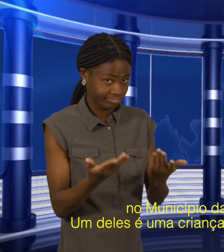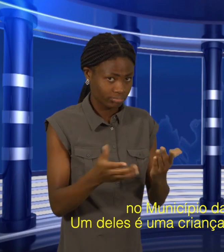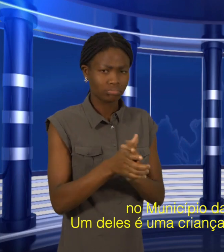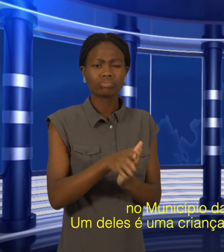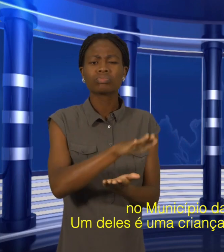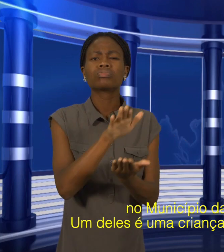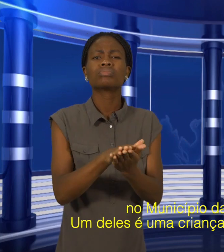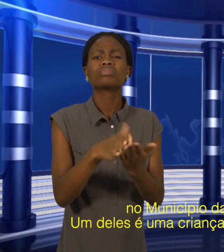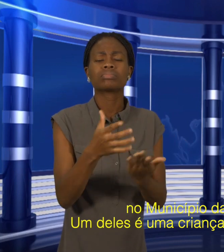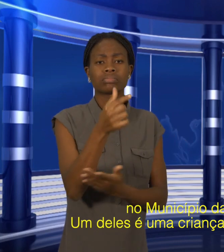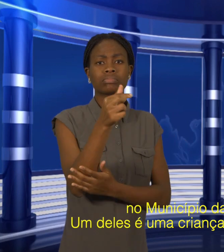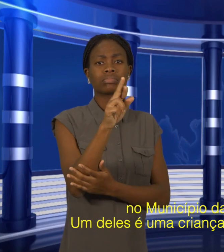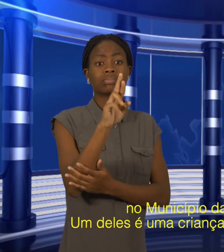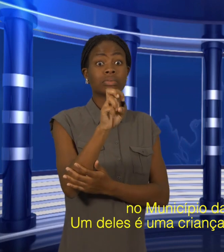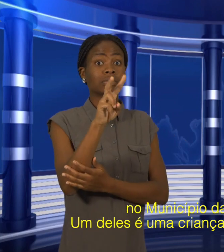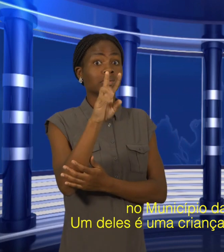deficiência.